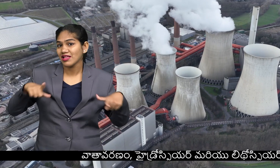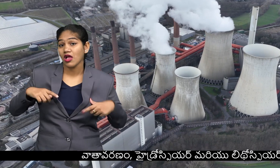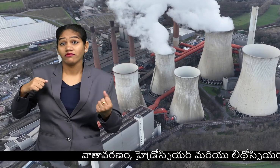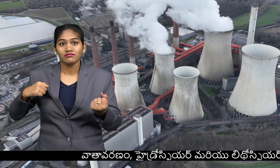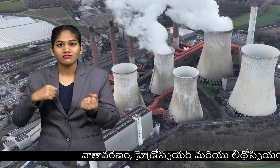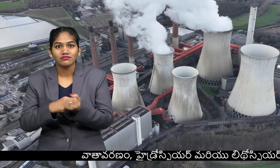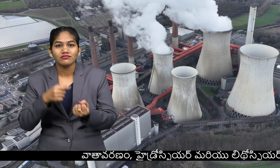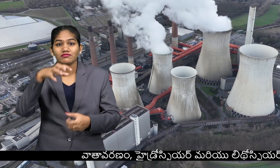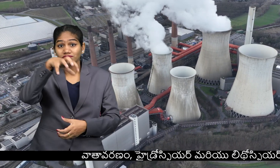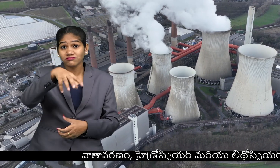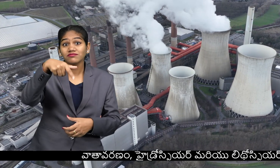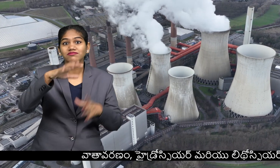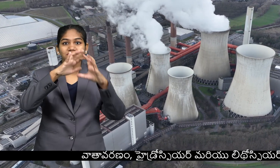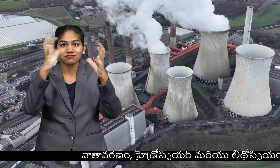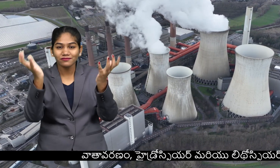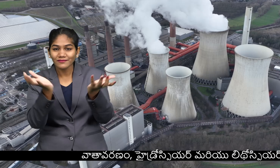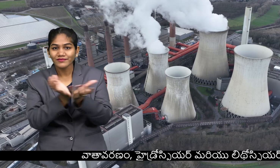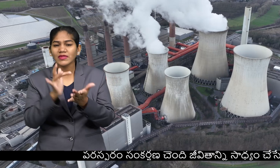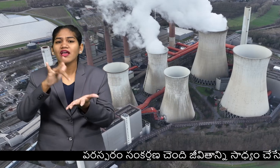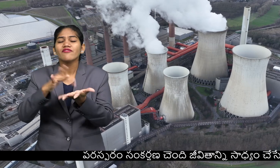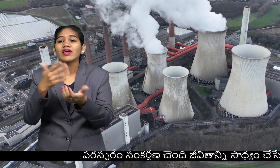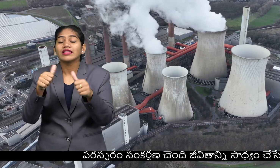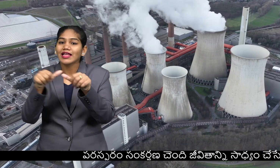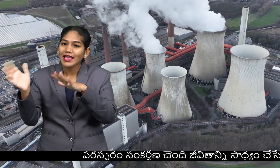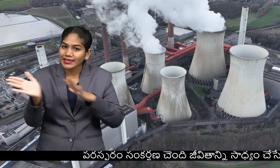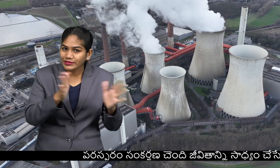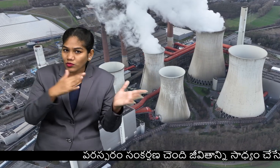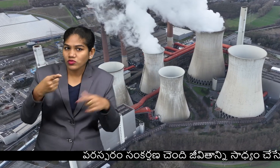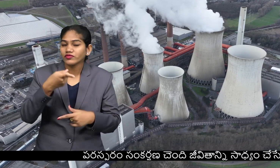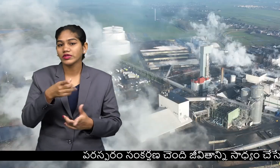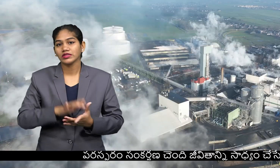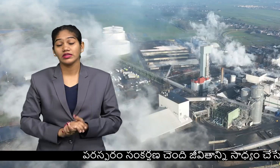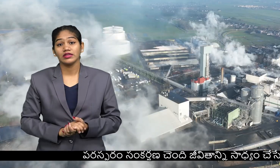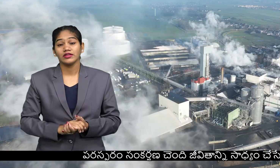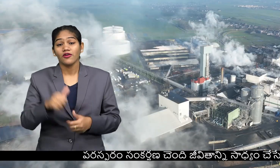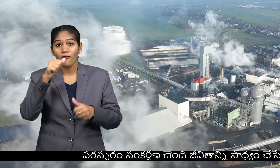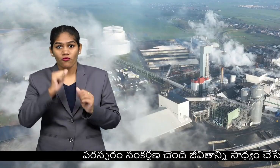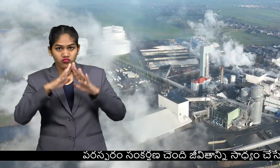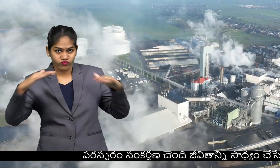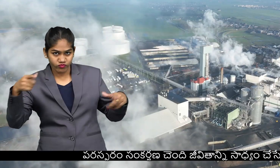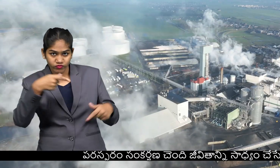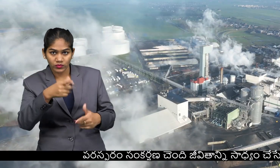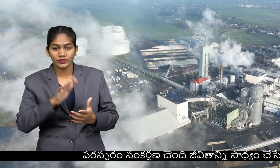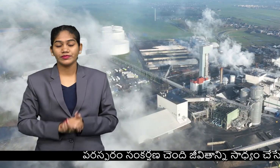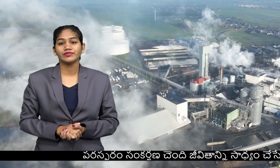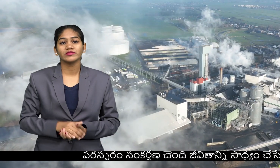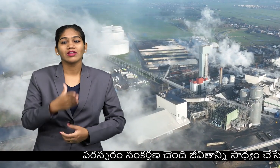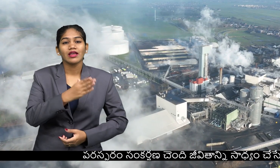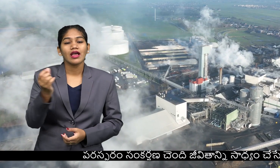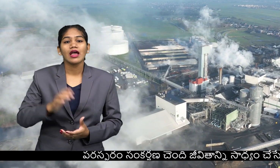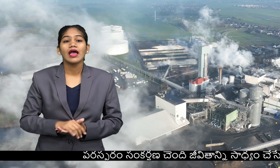వాతావరణం హైడ్రోస్పియర్ మరియు లిథోస్పియర్ పరస్పరం సంకర్షణ చెంది జీవితాన్ని సాధ్యం